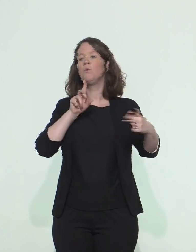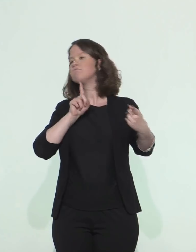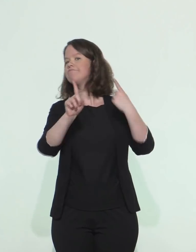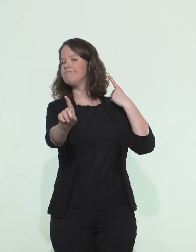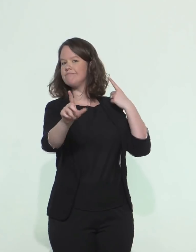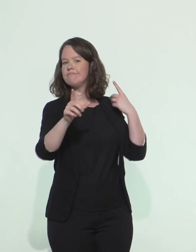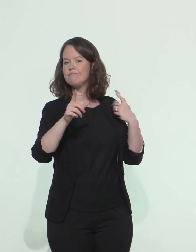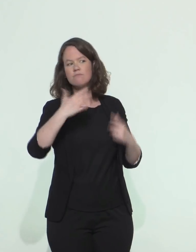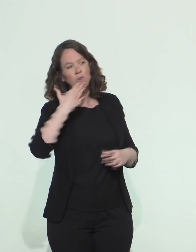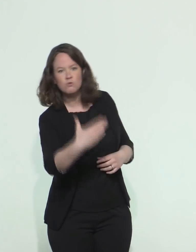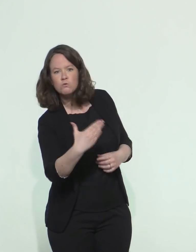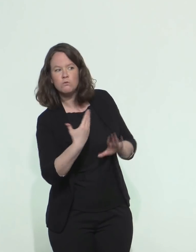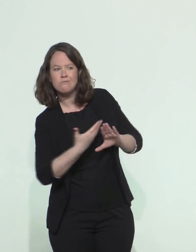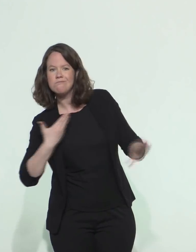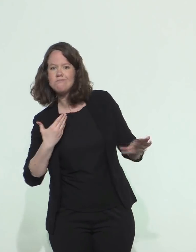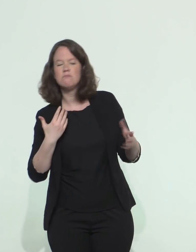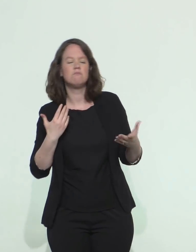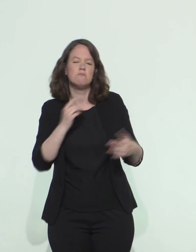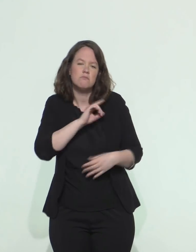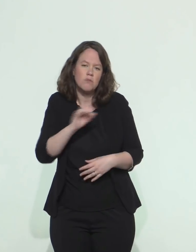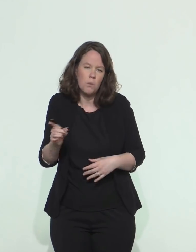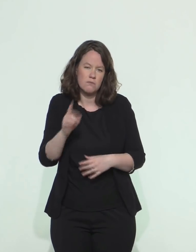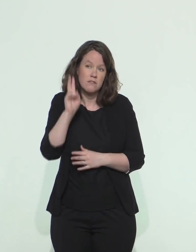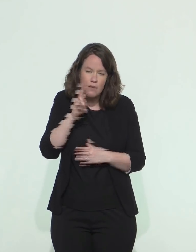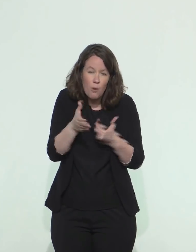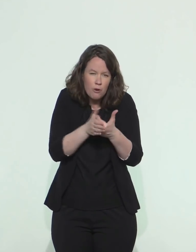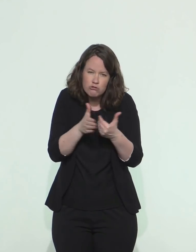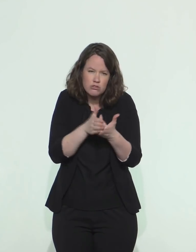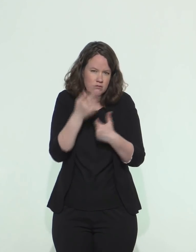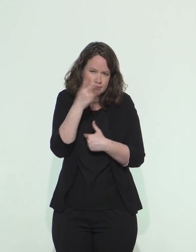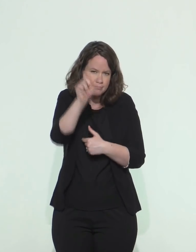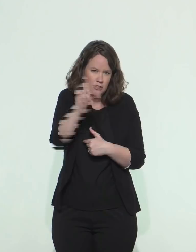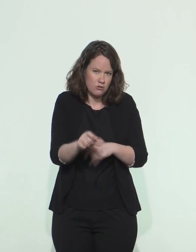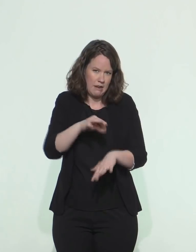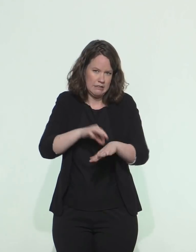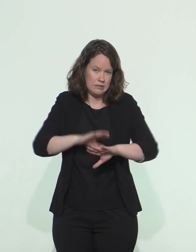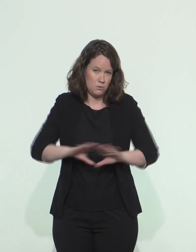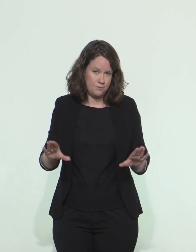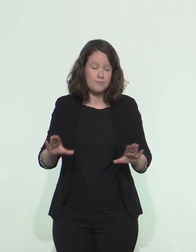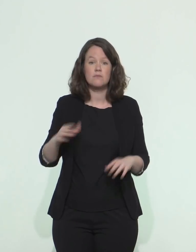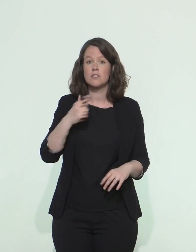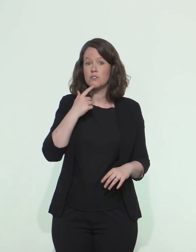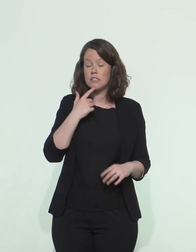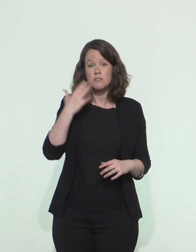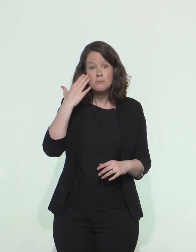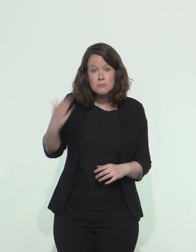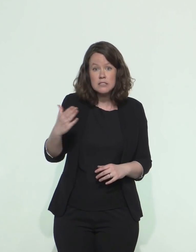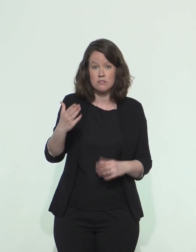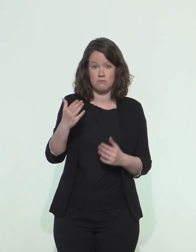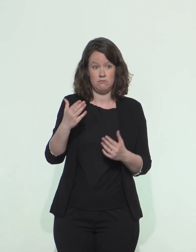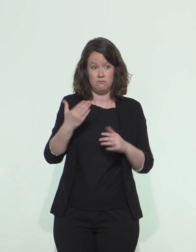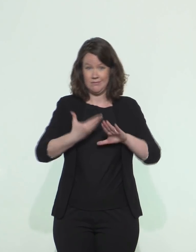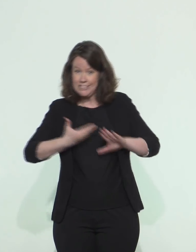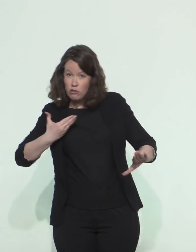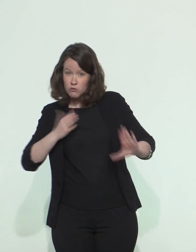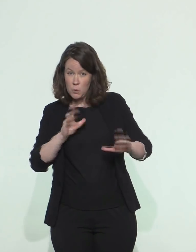avez saluées à distance, etc. Donc, l'application des mesures barrières va probablement réduire le nombre de contacts réels.